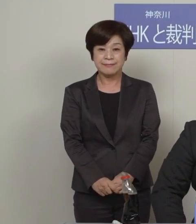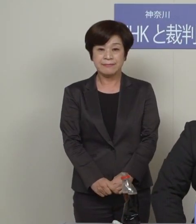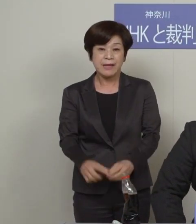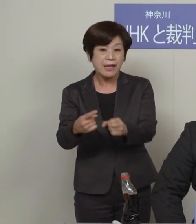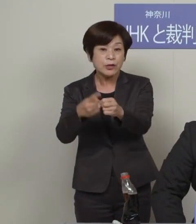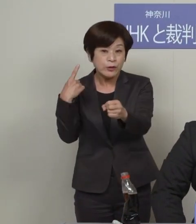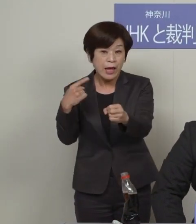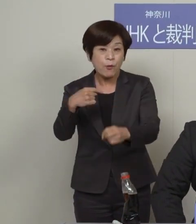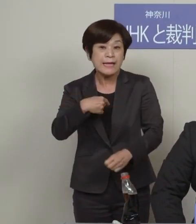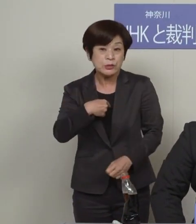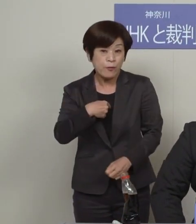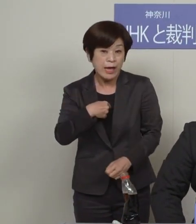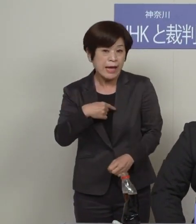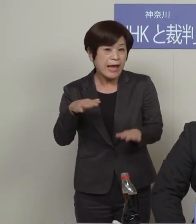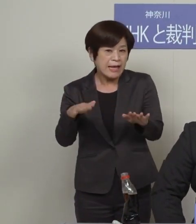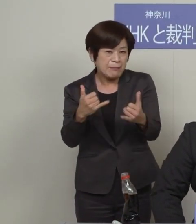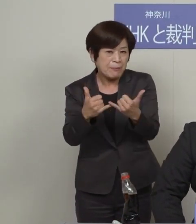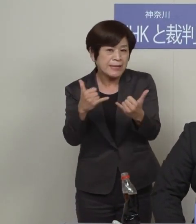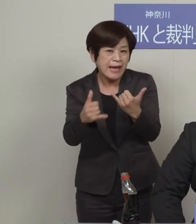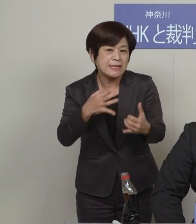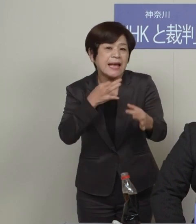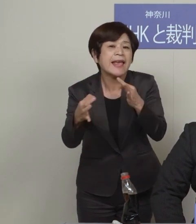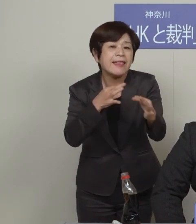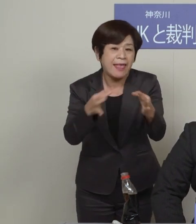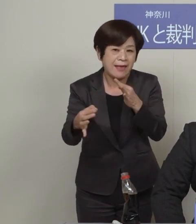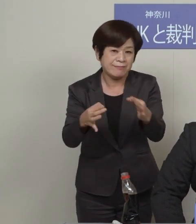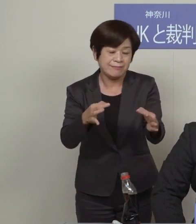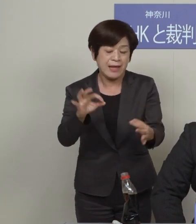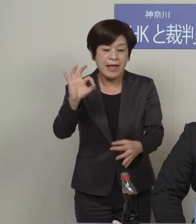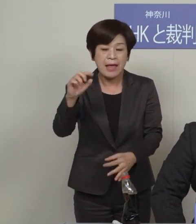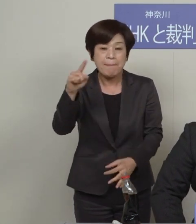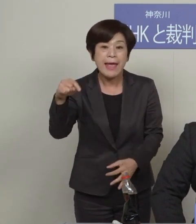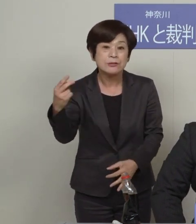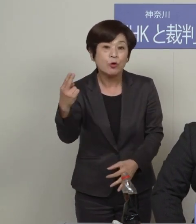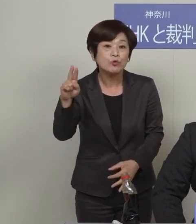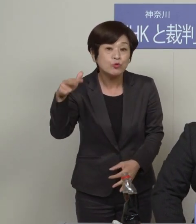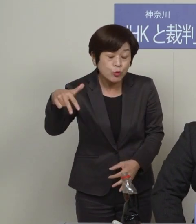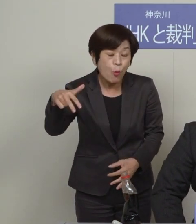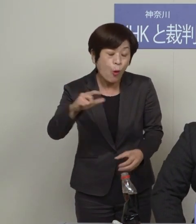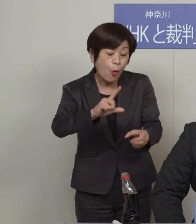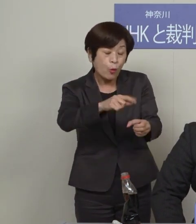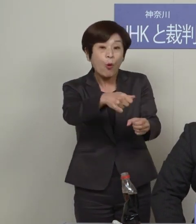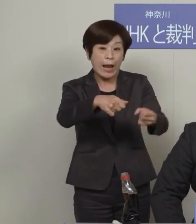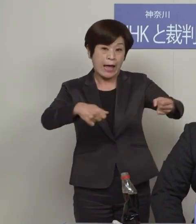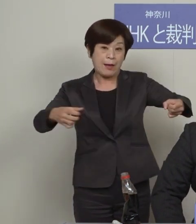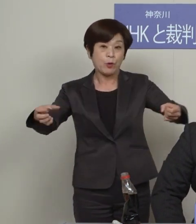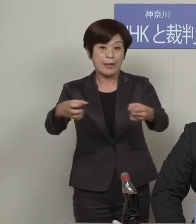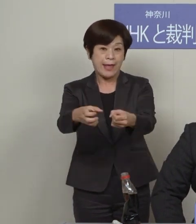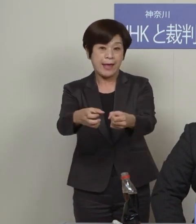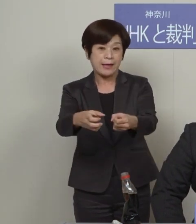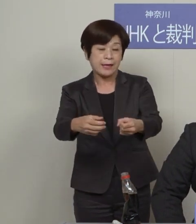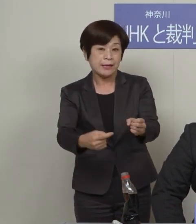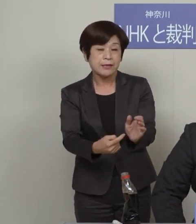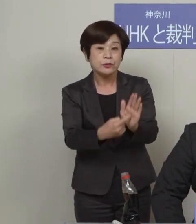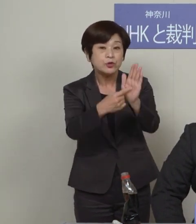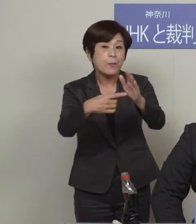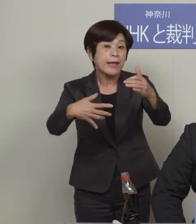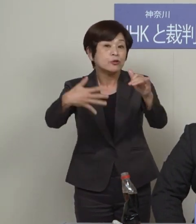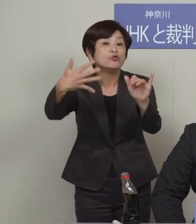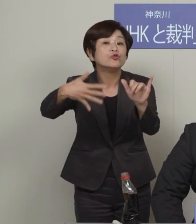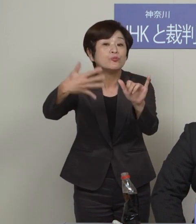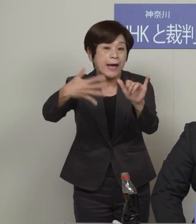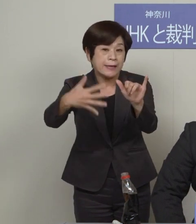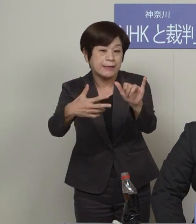去年、私はこのようなことを叫びながらメントスコーラを持って有名 YouTuber に無理やりカメラを向